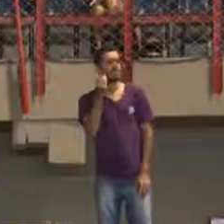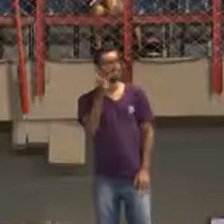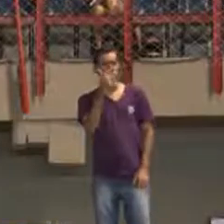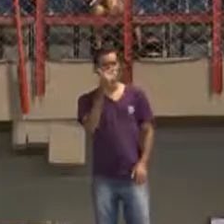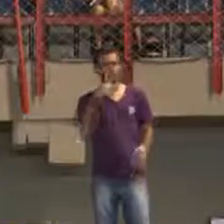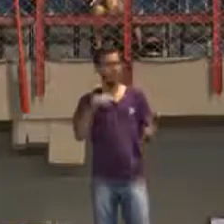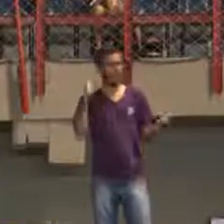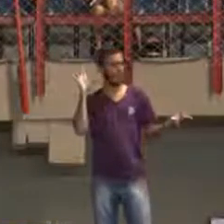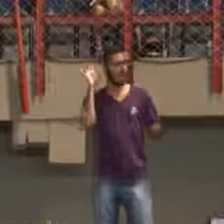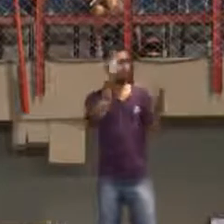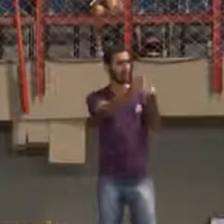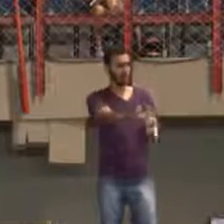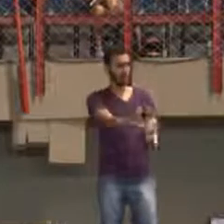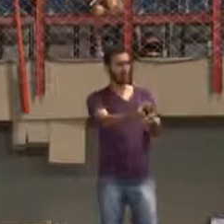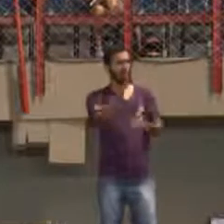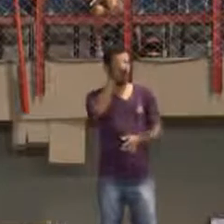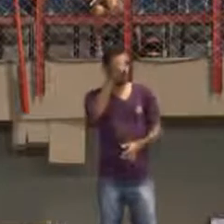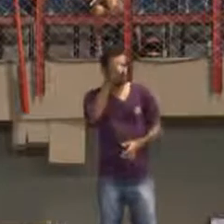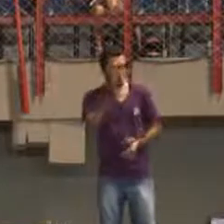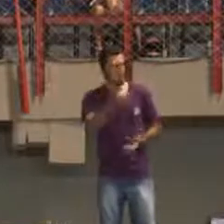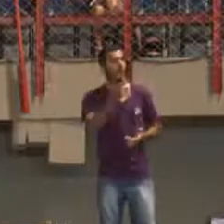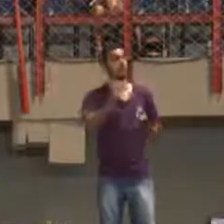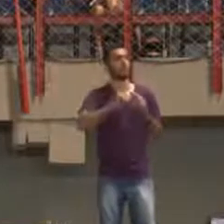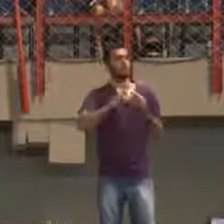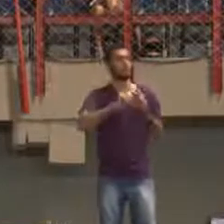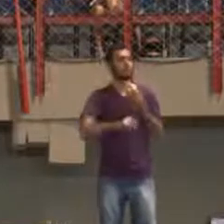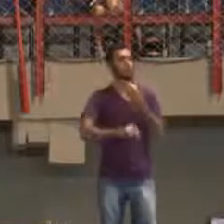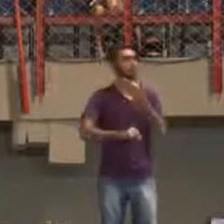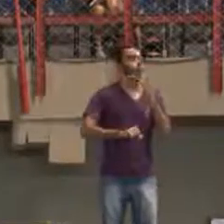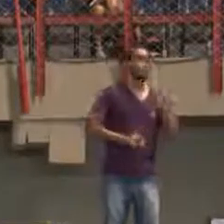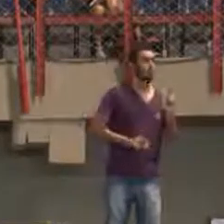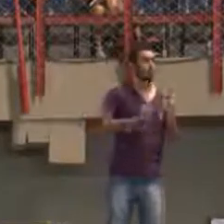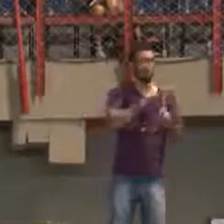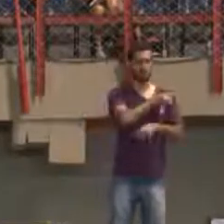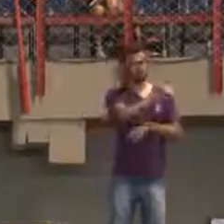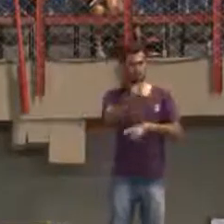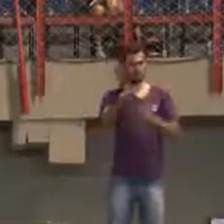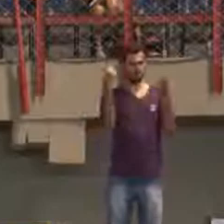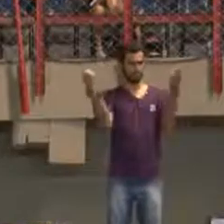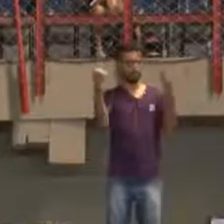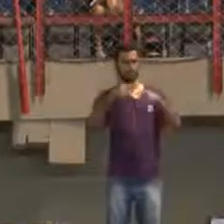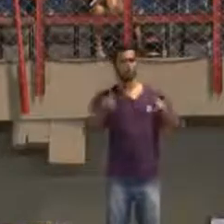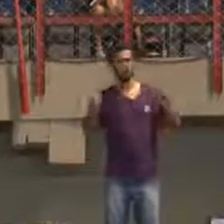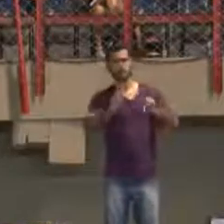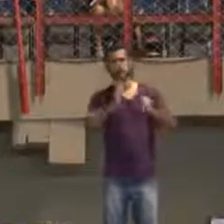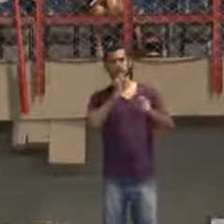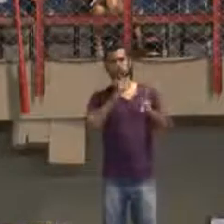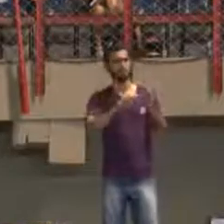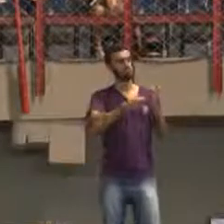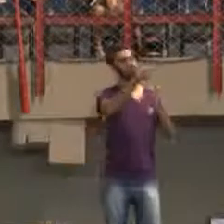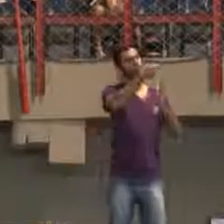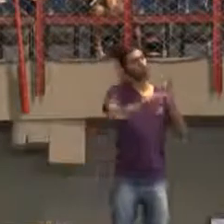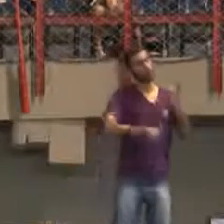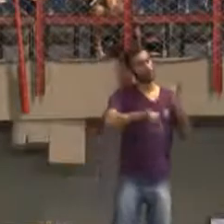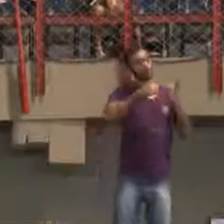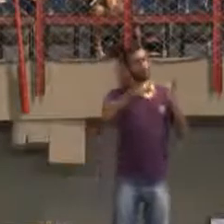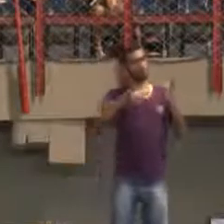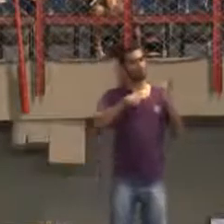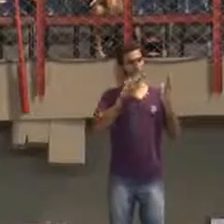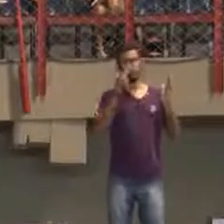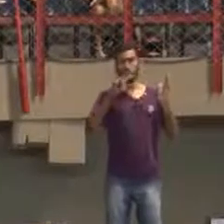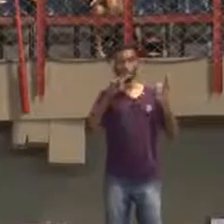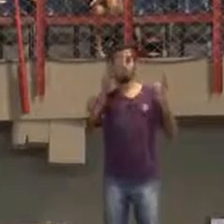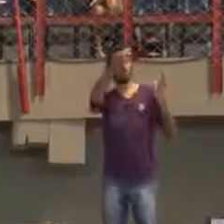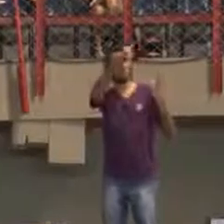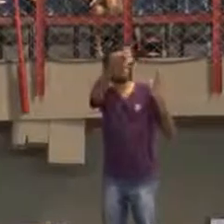ideias, tá certo? Gente, outra coisa, você não precisa escrever um texto em que você fale de